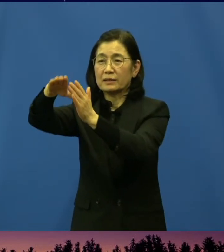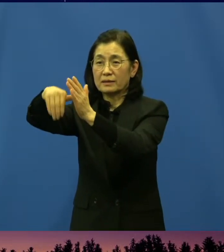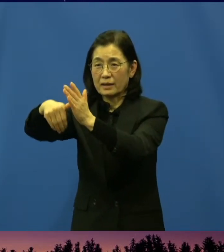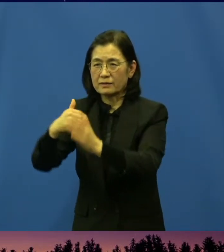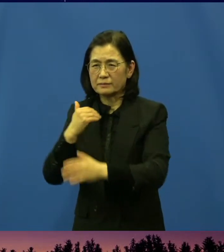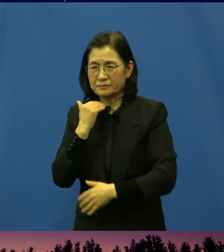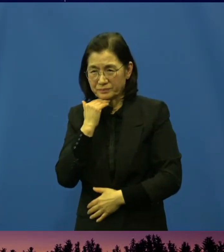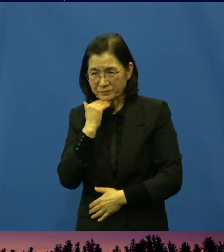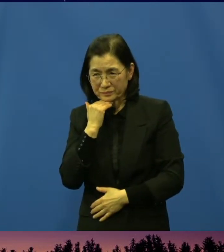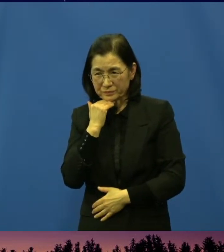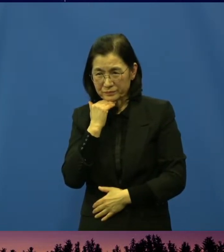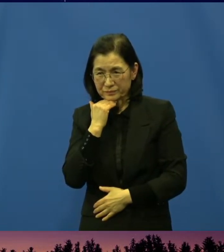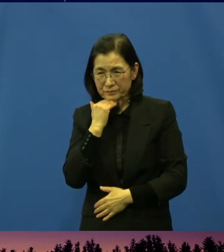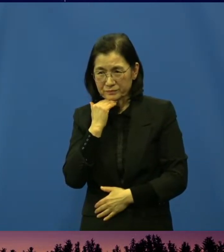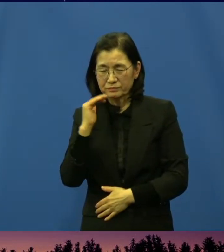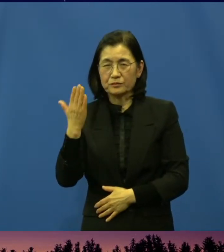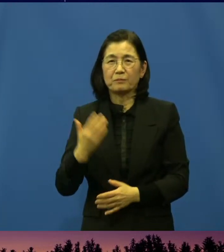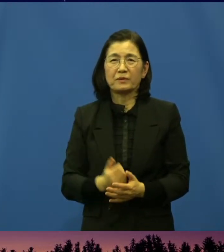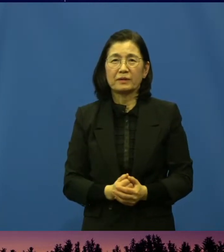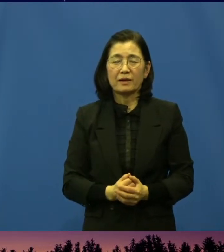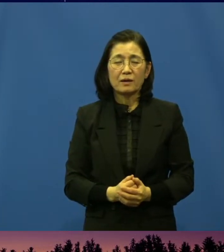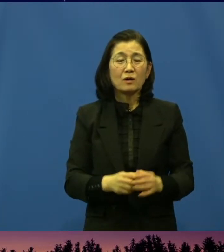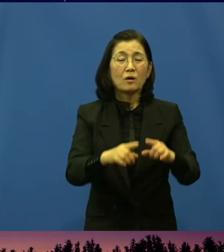우리는 일상에서 물론 최선을 다해야 돼요.